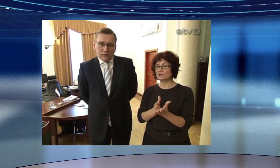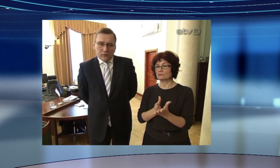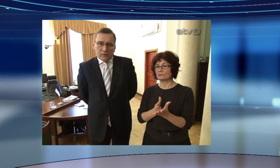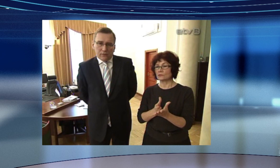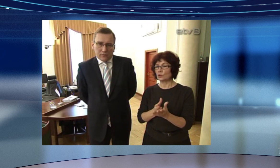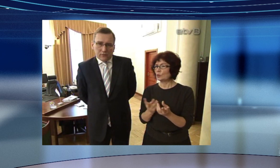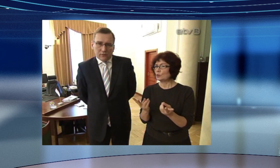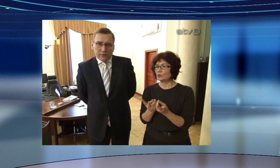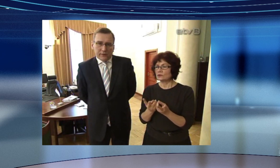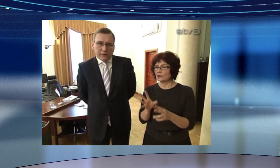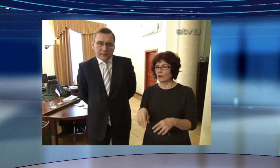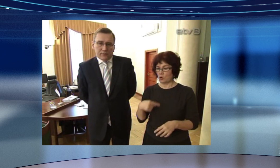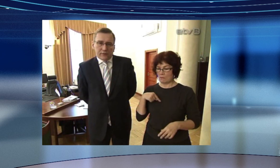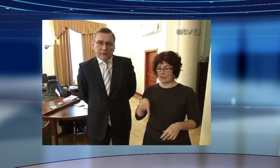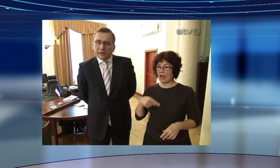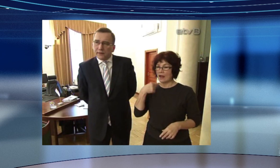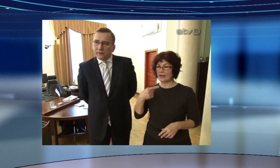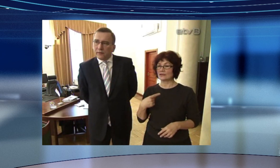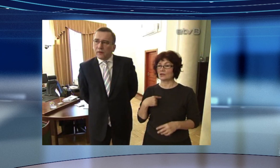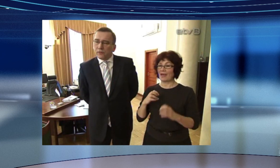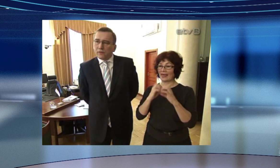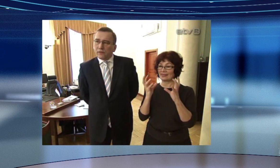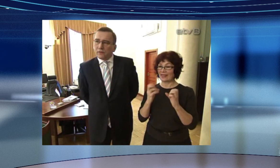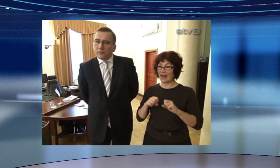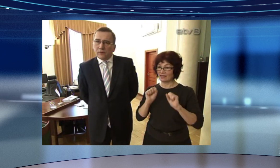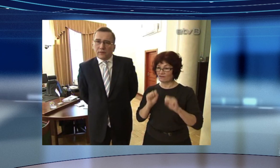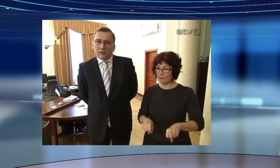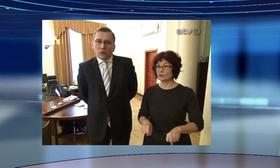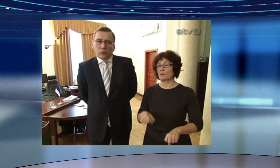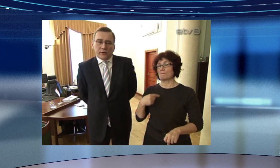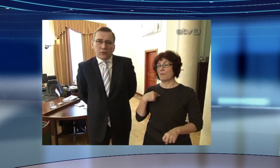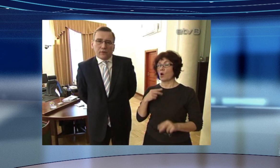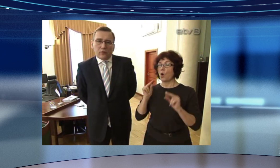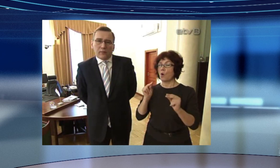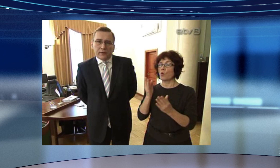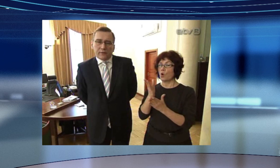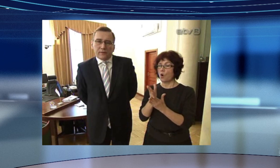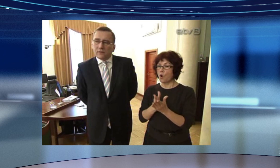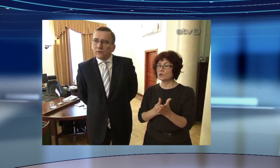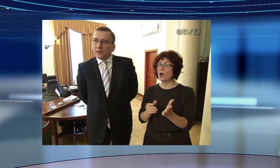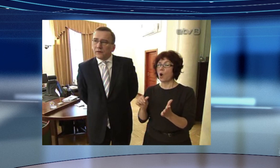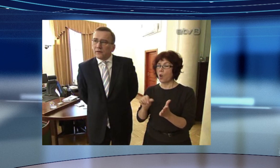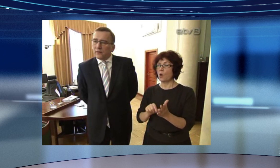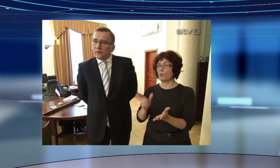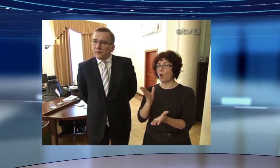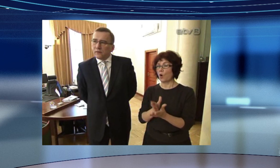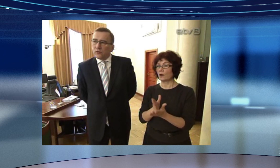Olgu see siis, kui me täna rääkisime siin interneti võimalusi, siis ma arvan, et see loomulik osa olemine siis ongi